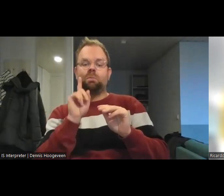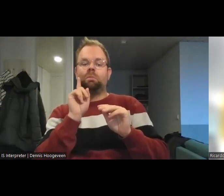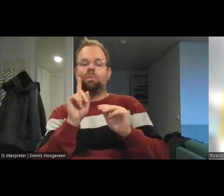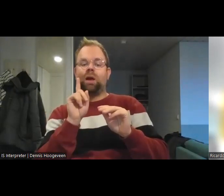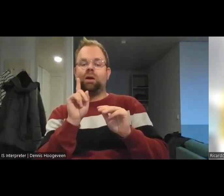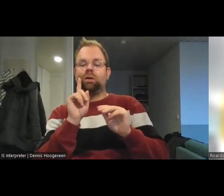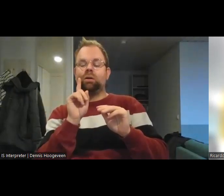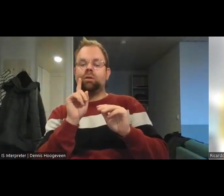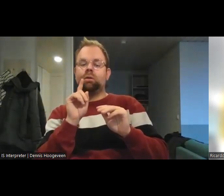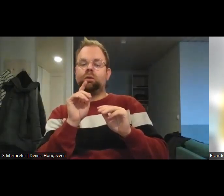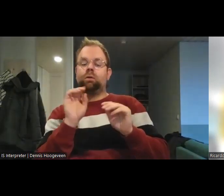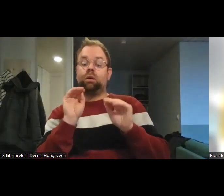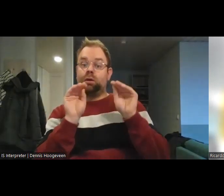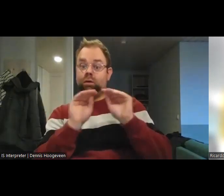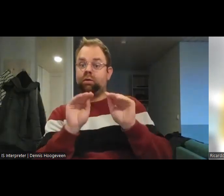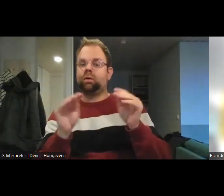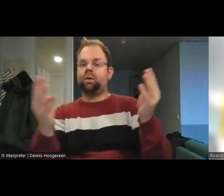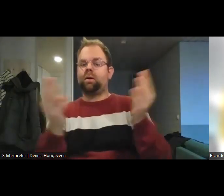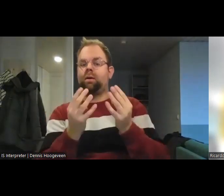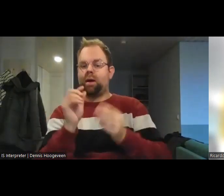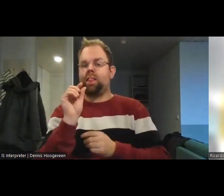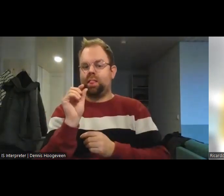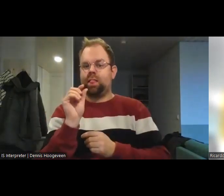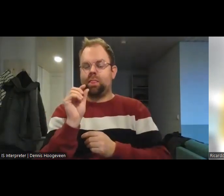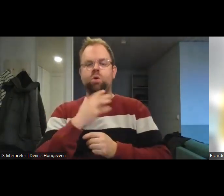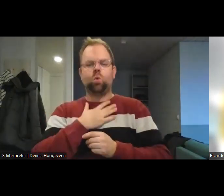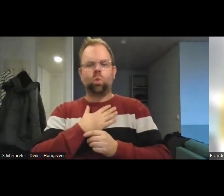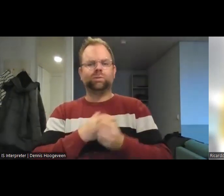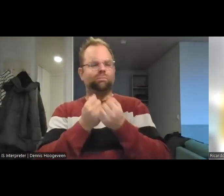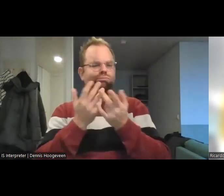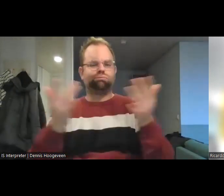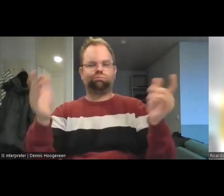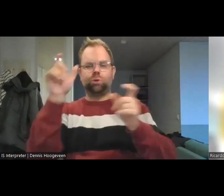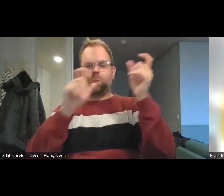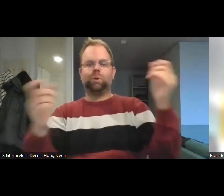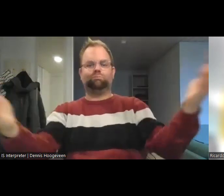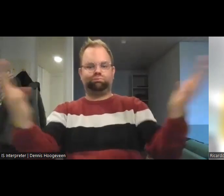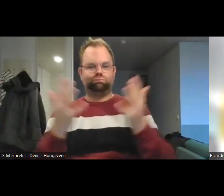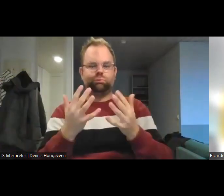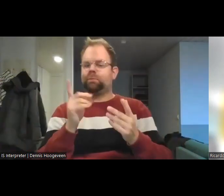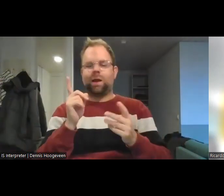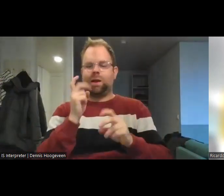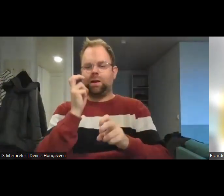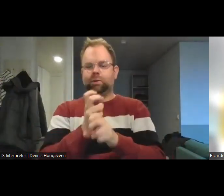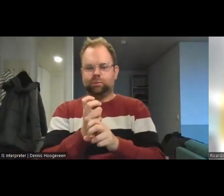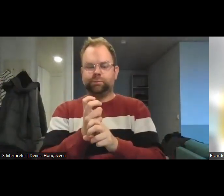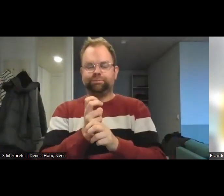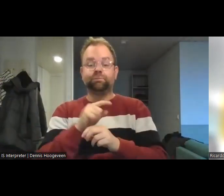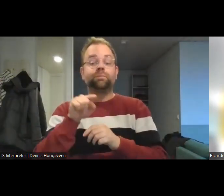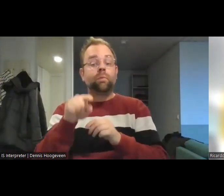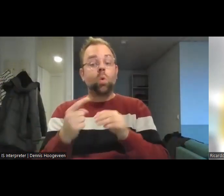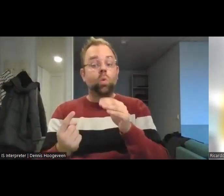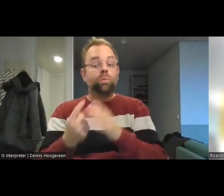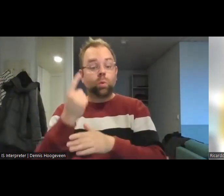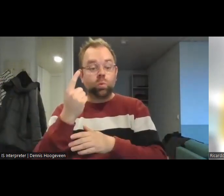difficile d'organiser une formation avec beaucoup de gens de différentes parties du monde. And this is where I